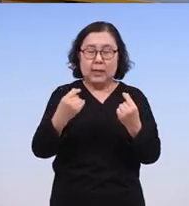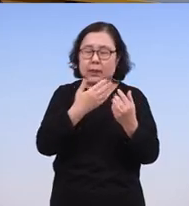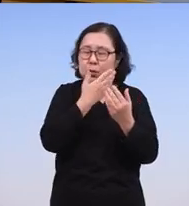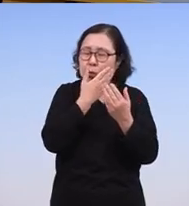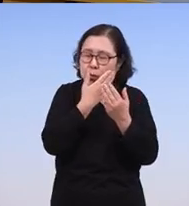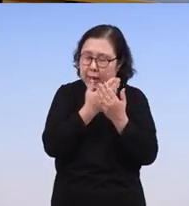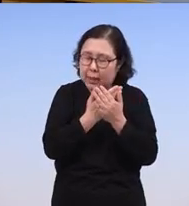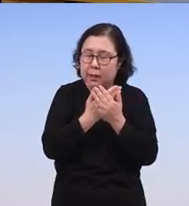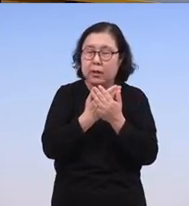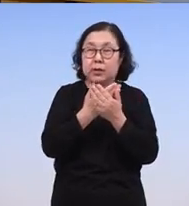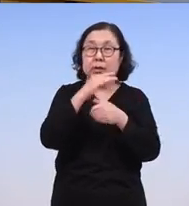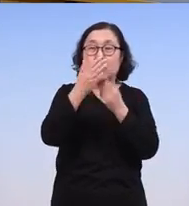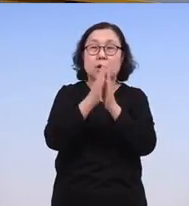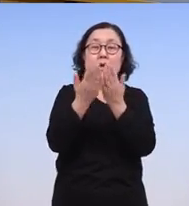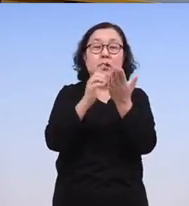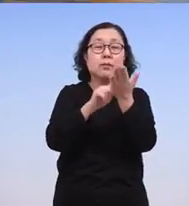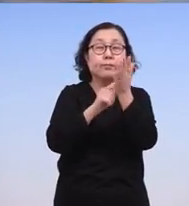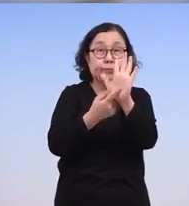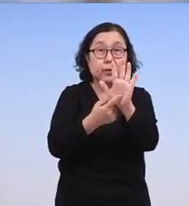피력하고 있다는 것입니다.